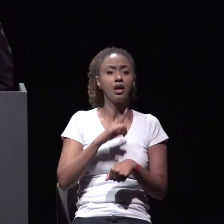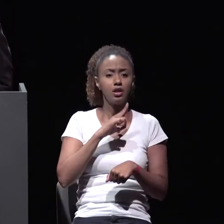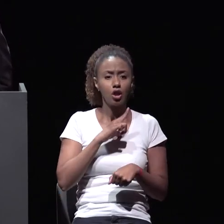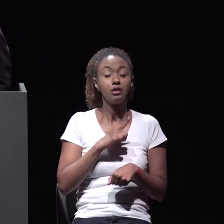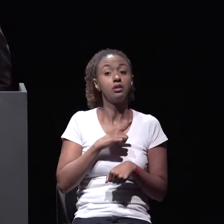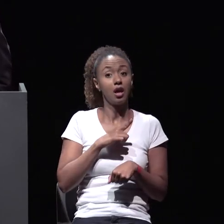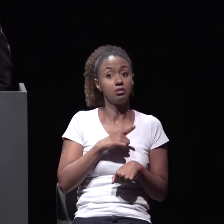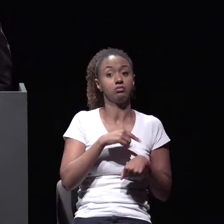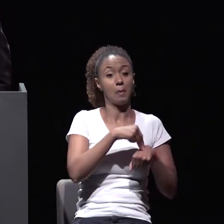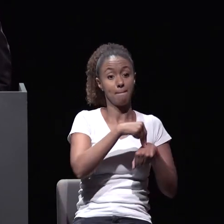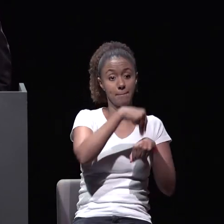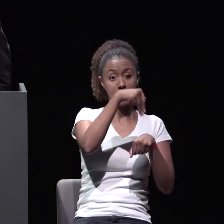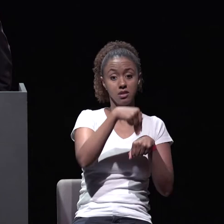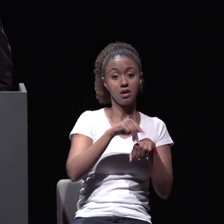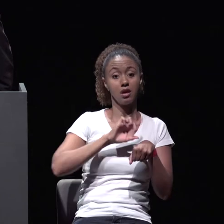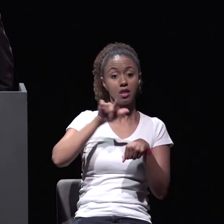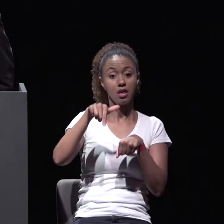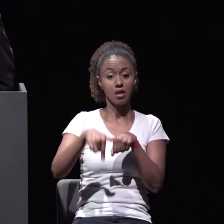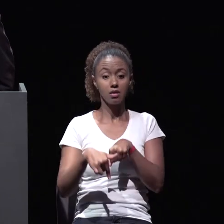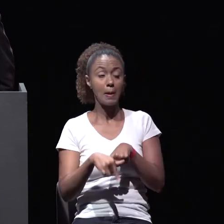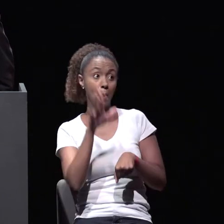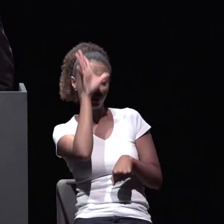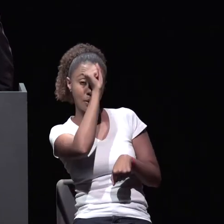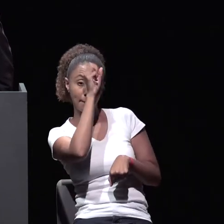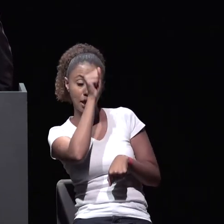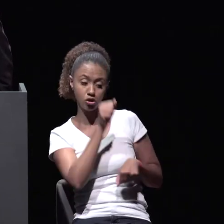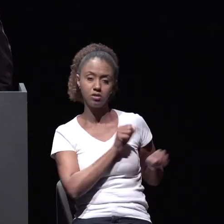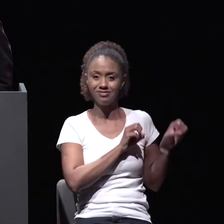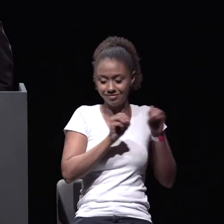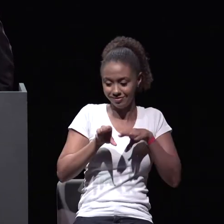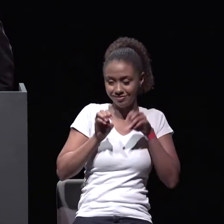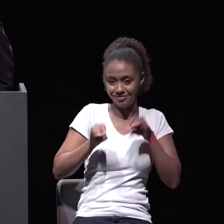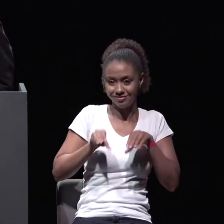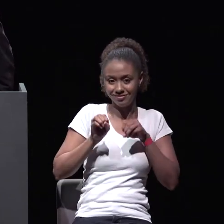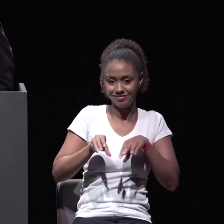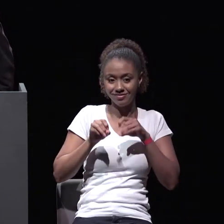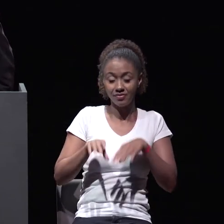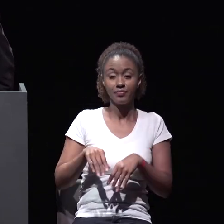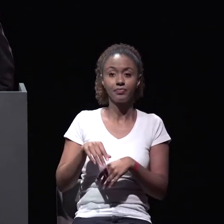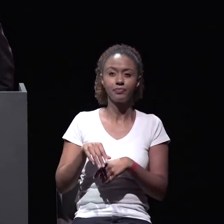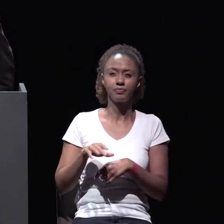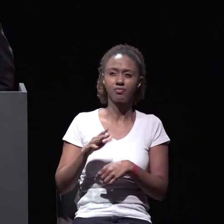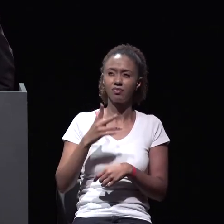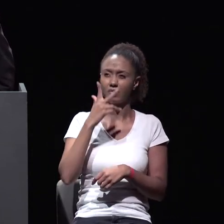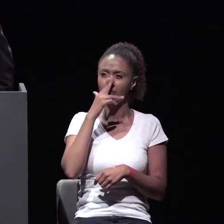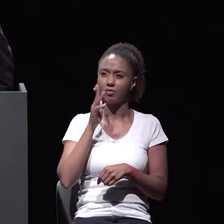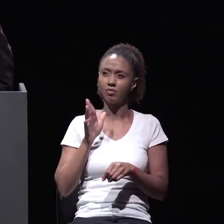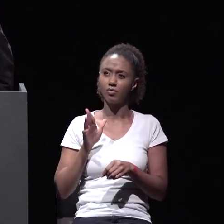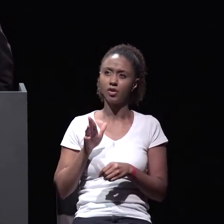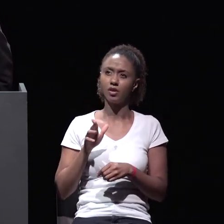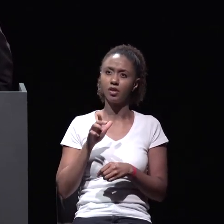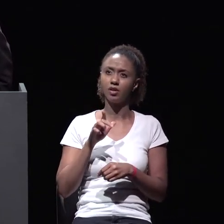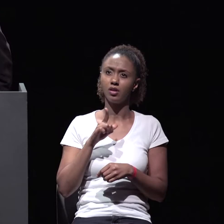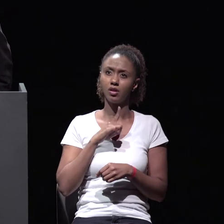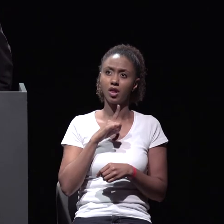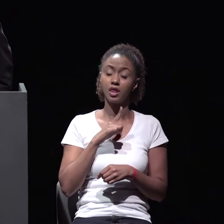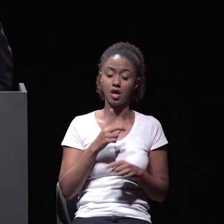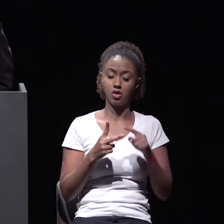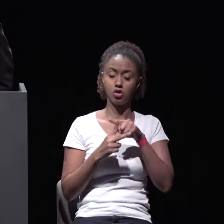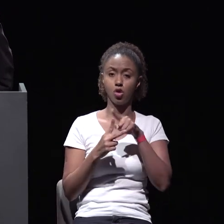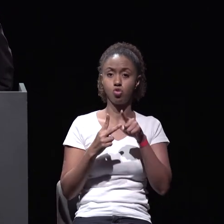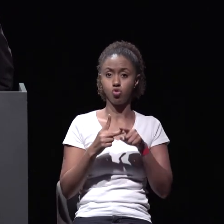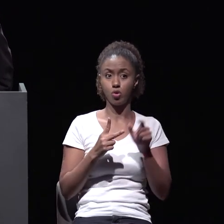não é que era regulamentado em por dois decidirem pelo menos por dois dispositivos legais